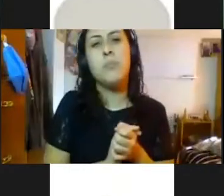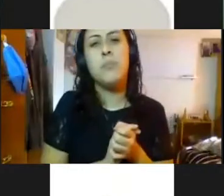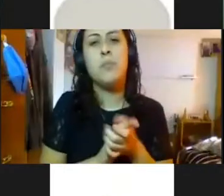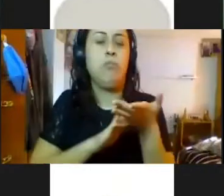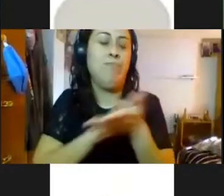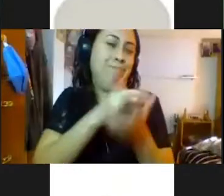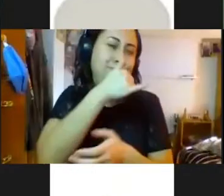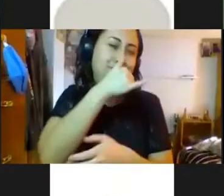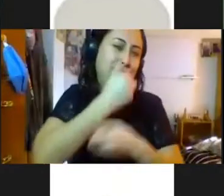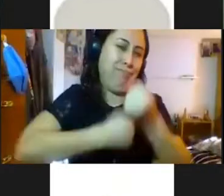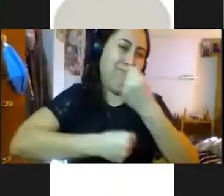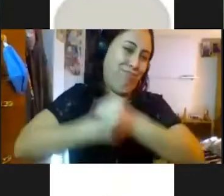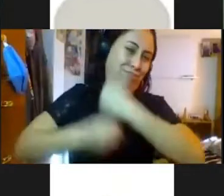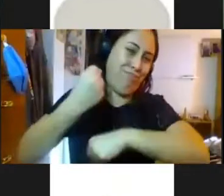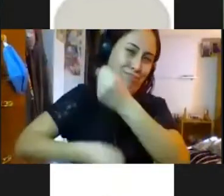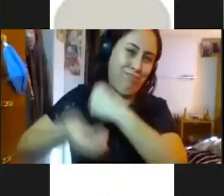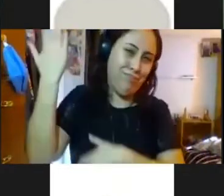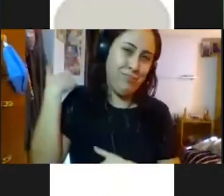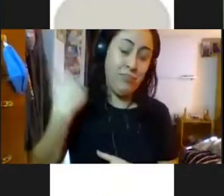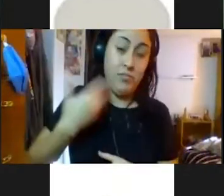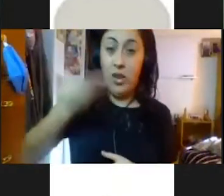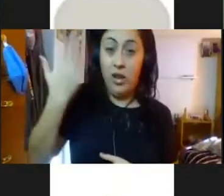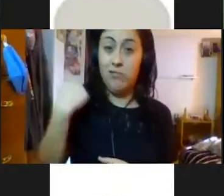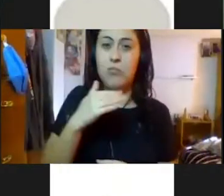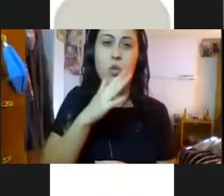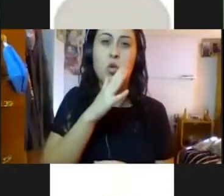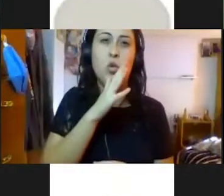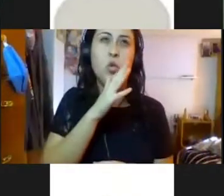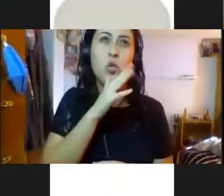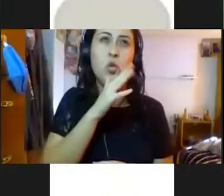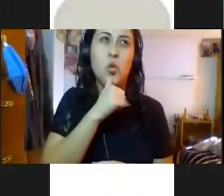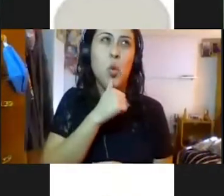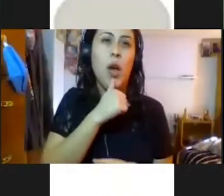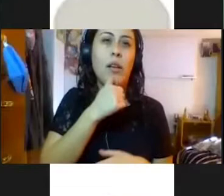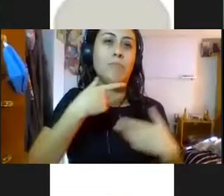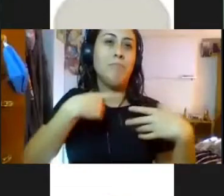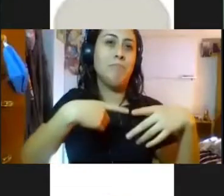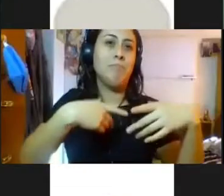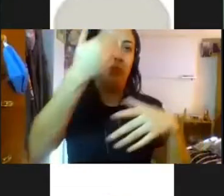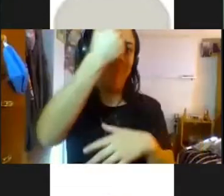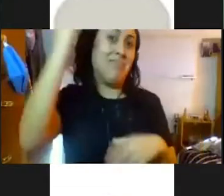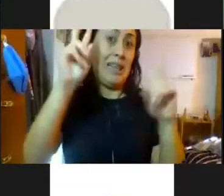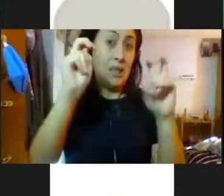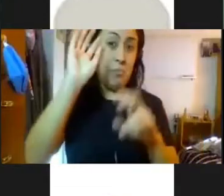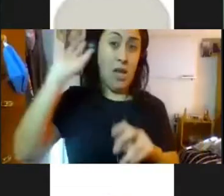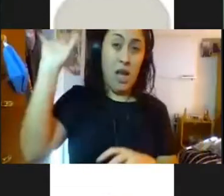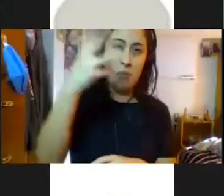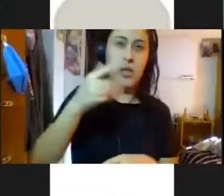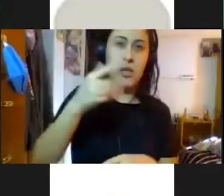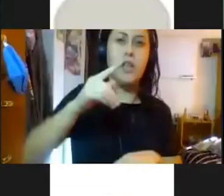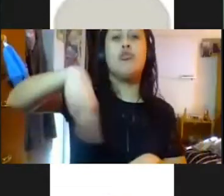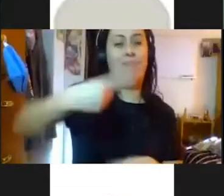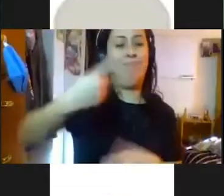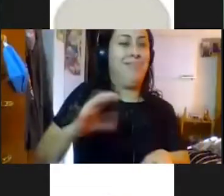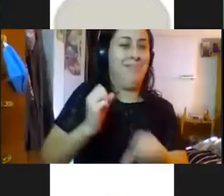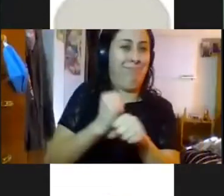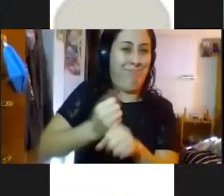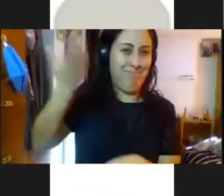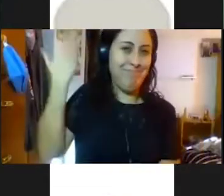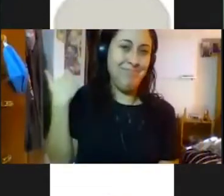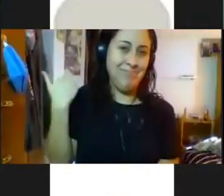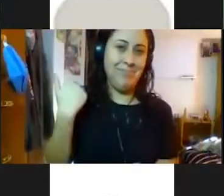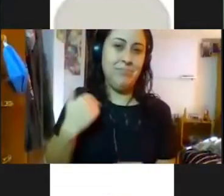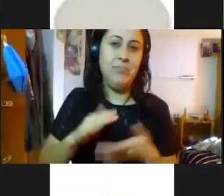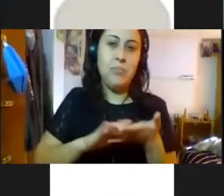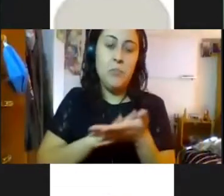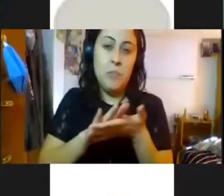muchos años, cuando todavía no era algo tan bullado, y el poder generar experiencias desde la educación